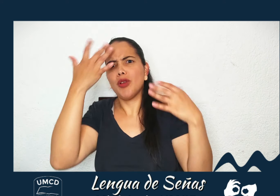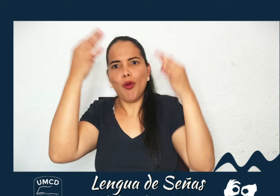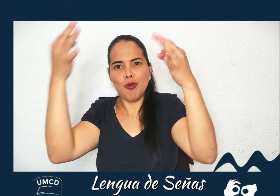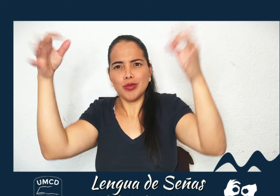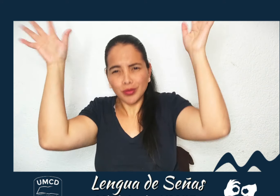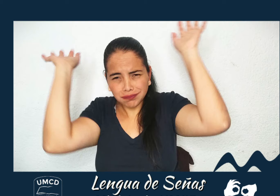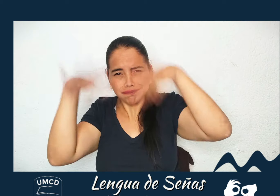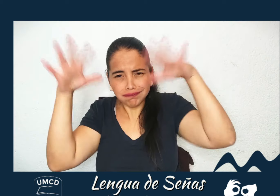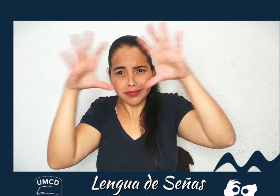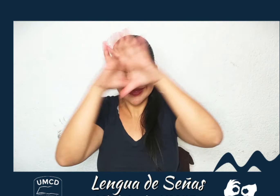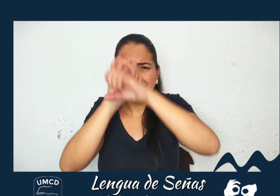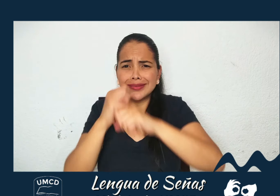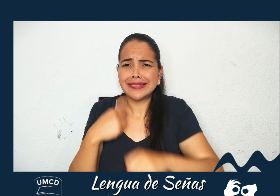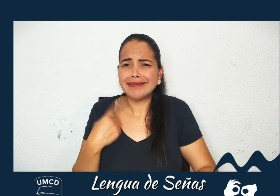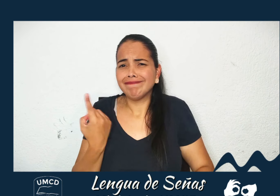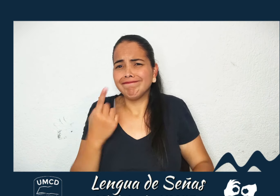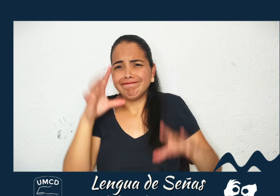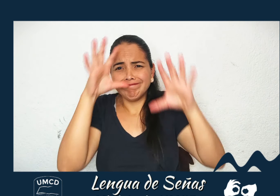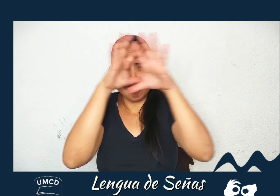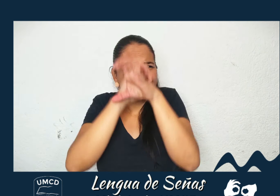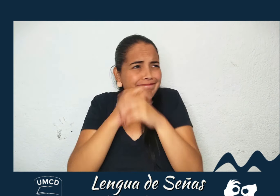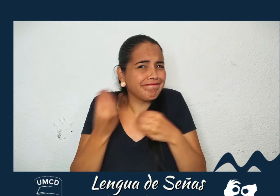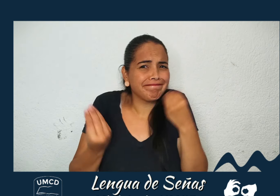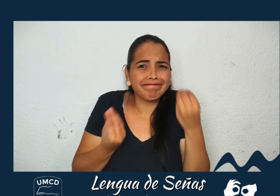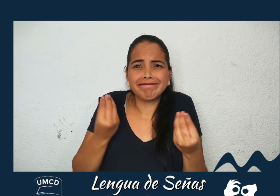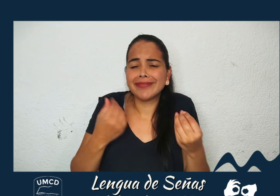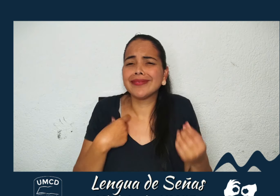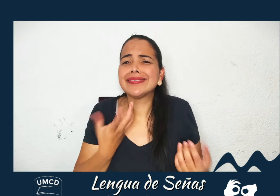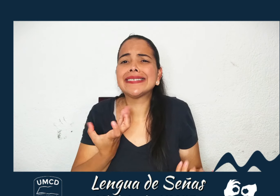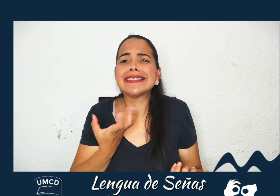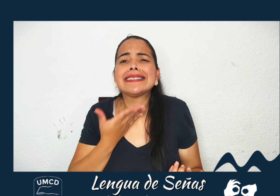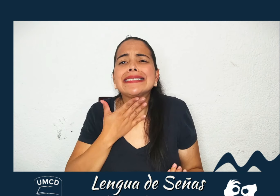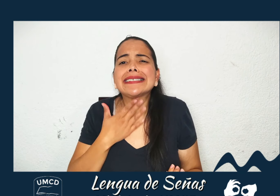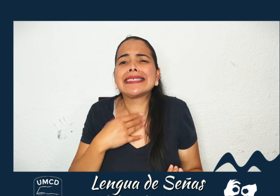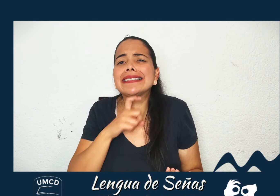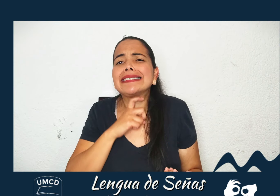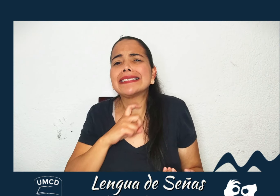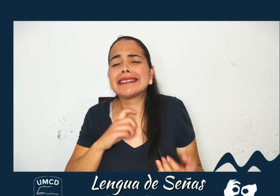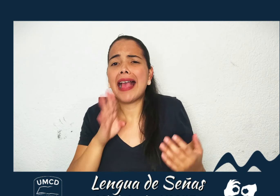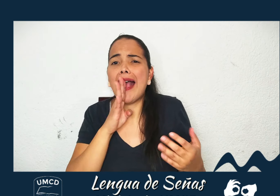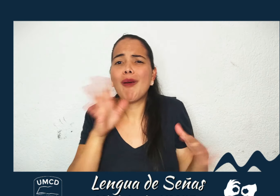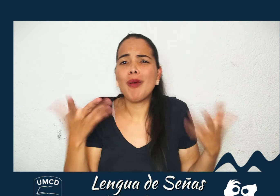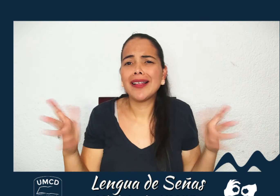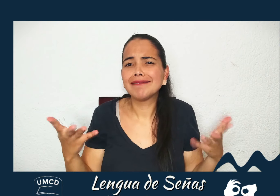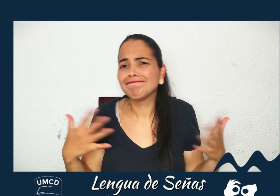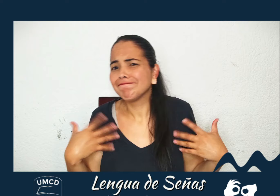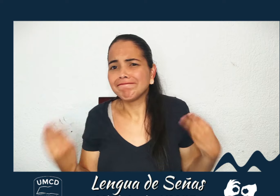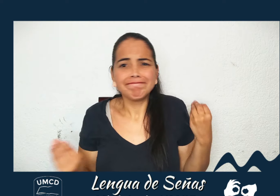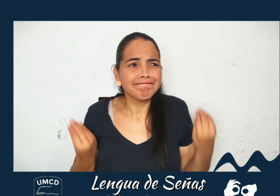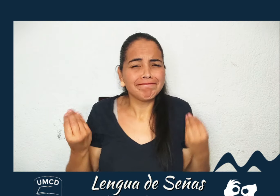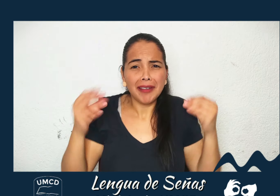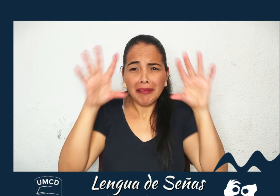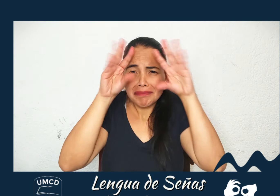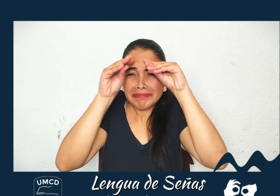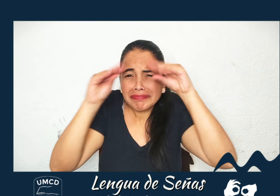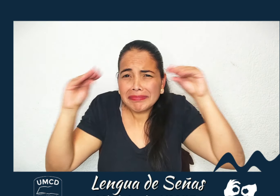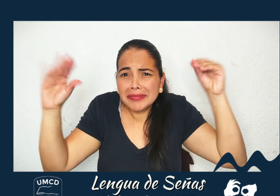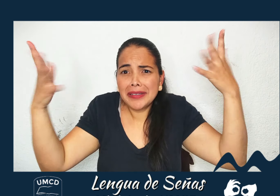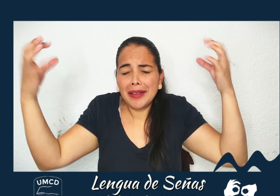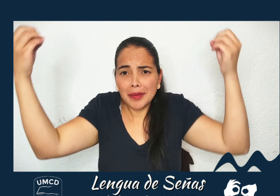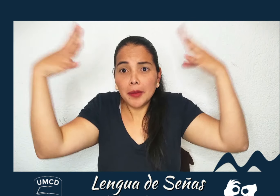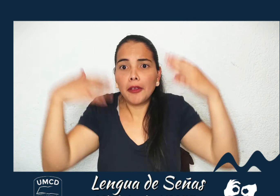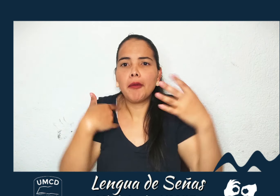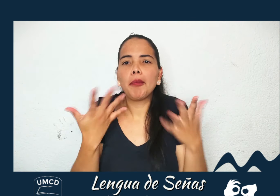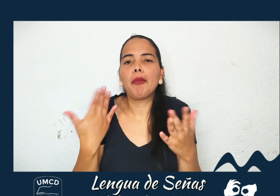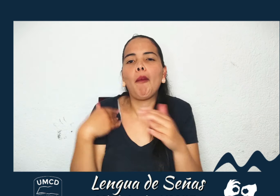lloviendo mucho, de repente me levanté en medio de la noche porque tenía sed. No me había preparado para ese momento, así es que no